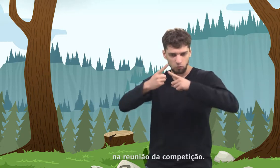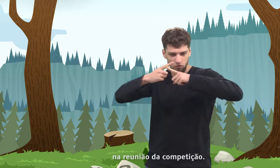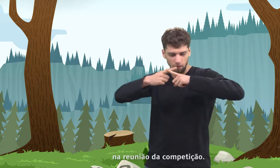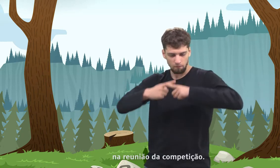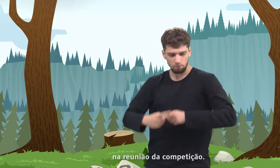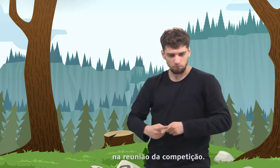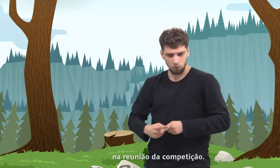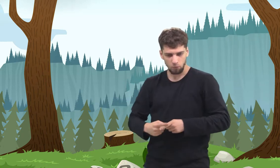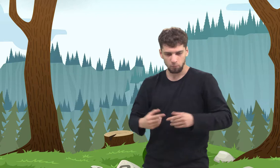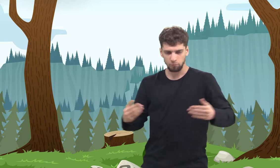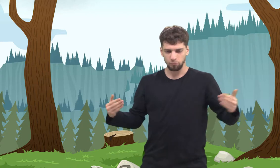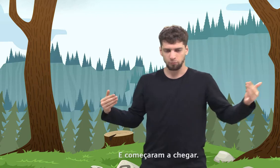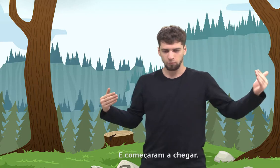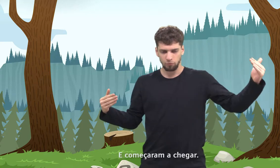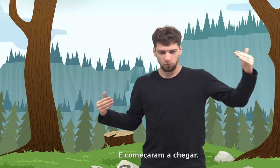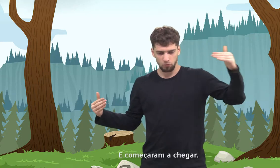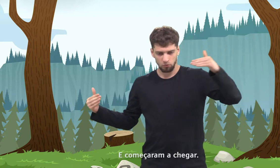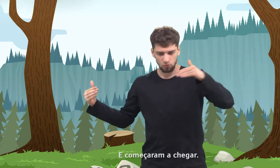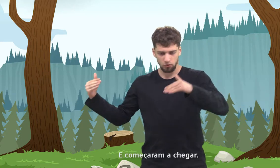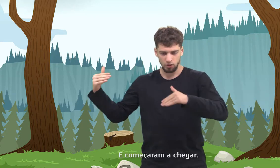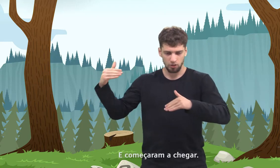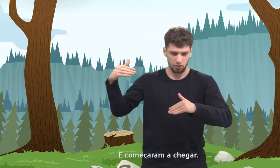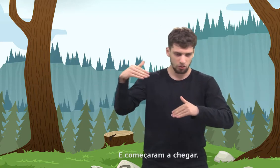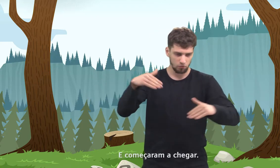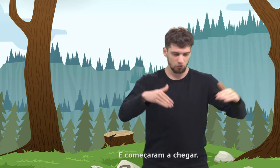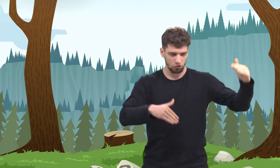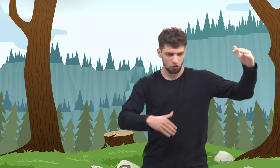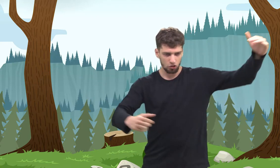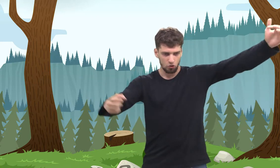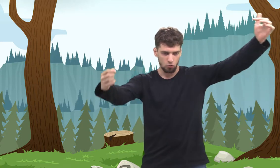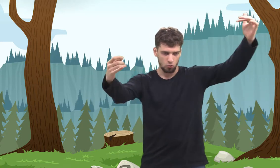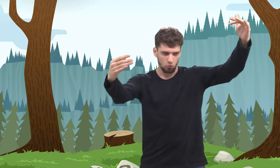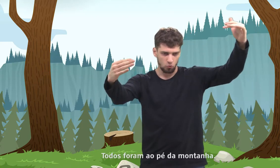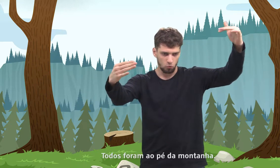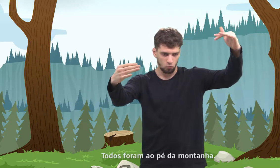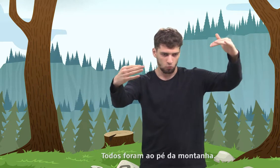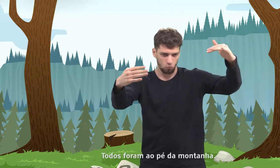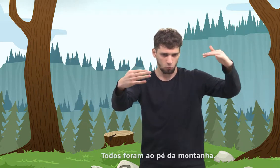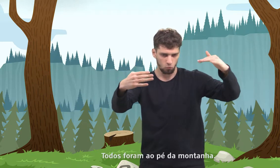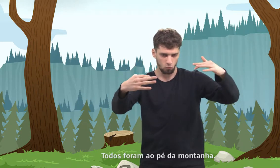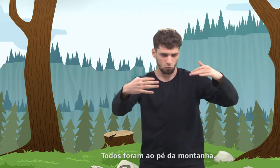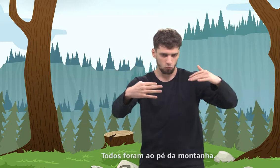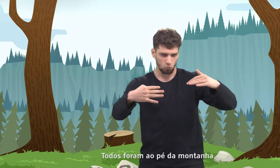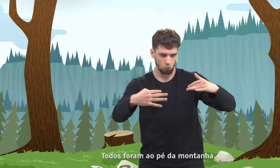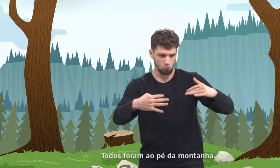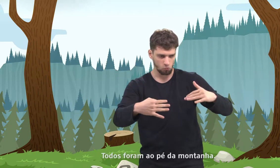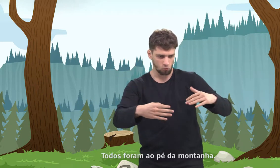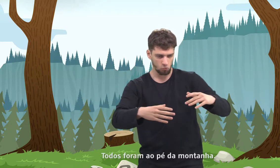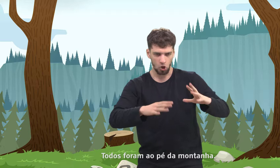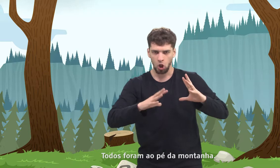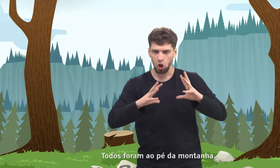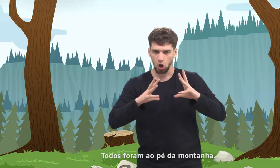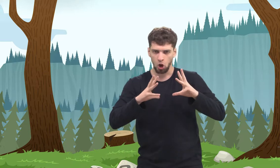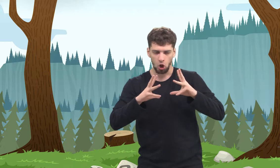competição começaram a chegar todos foram ao pé da montanha